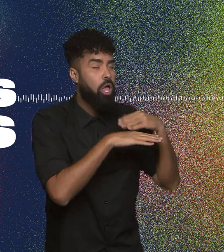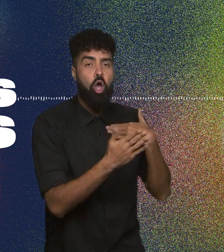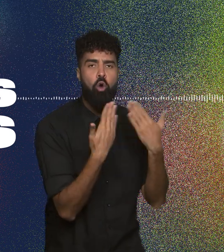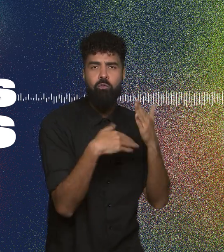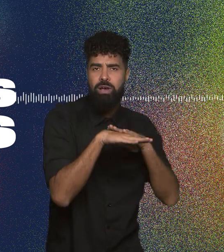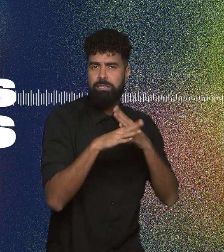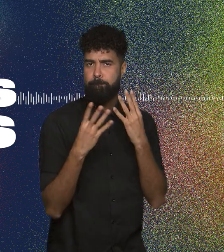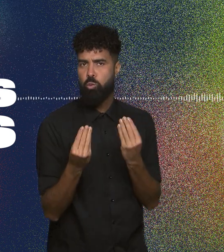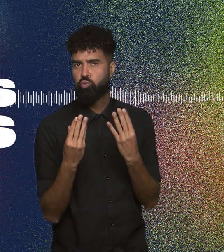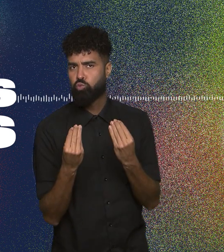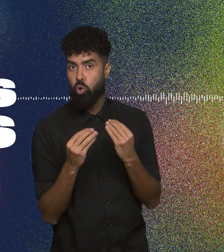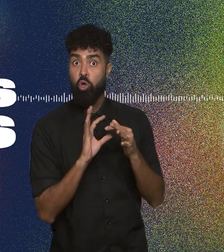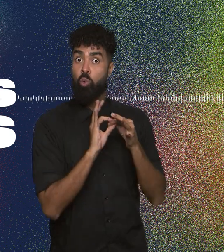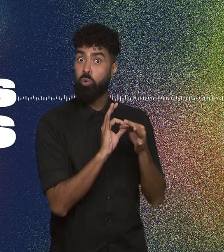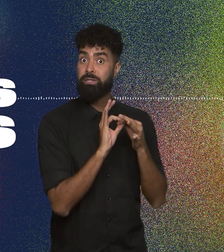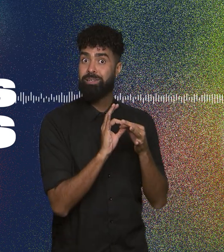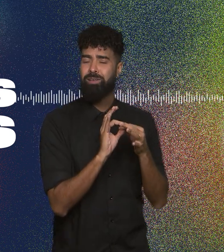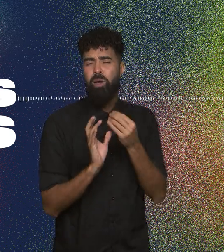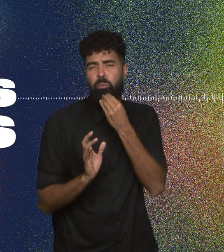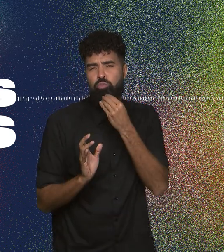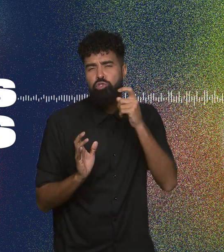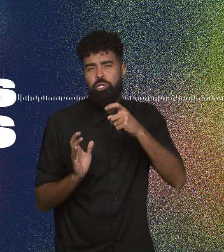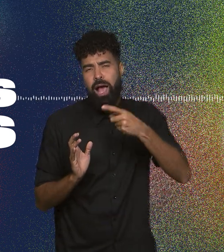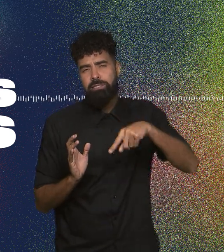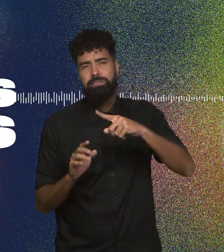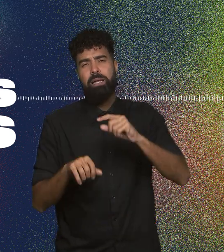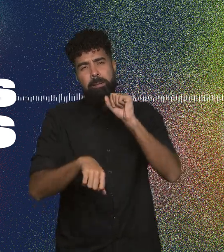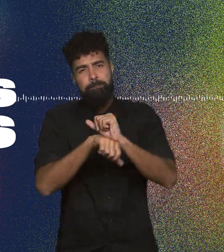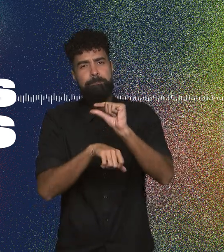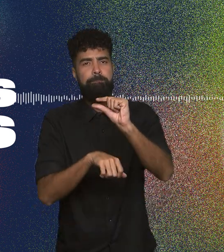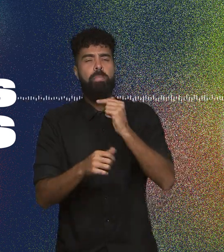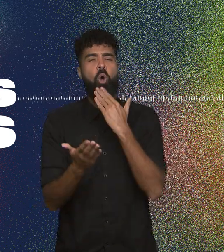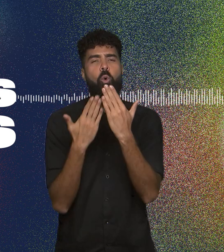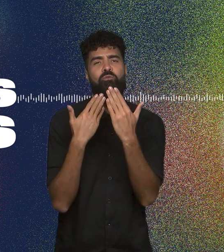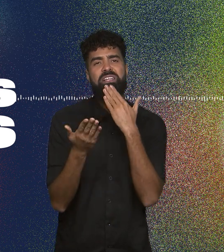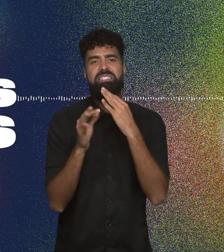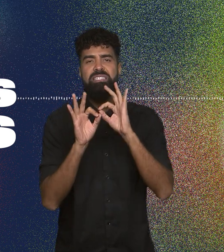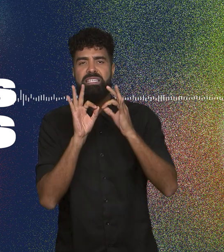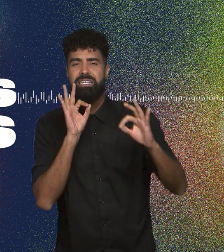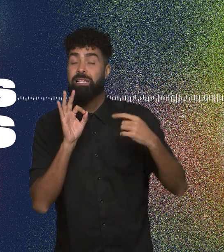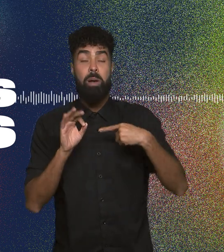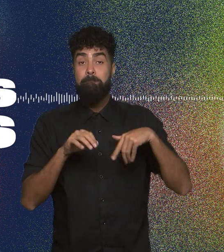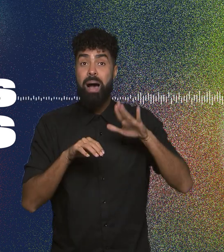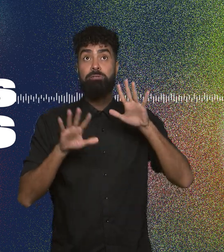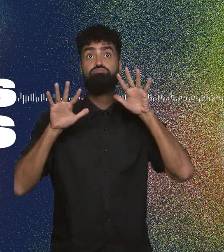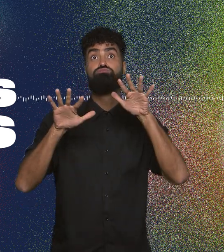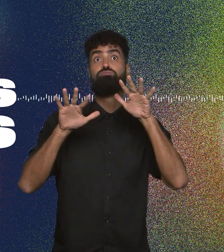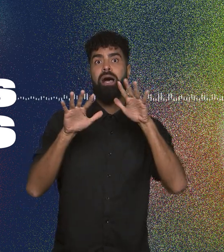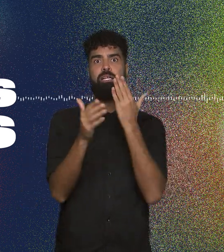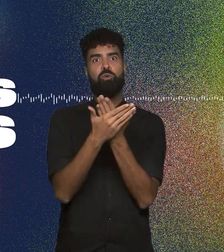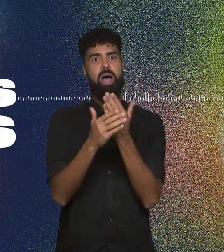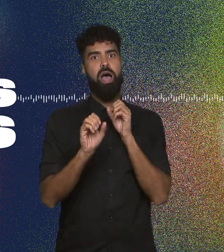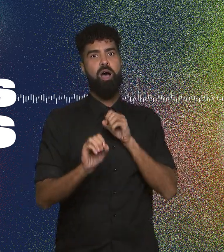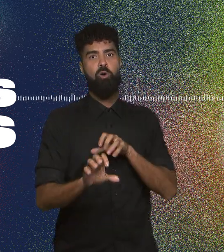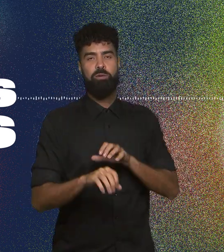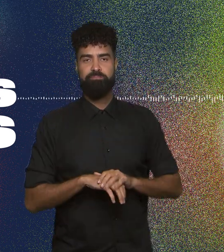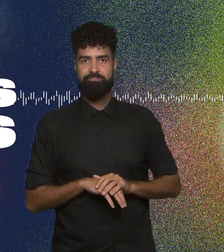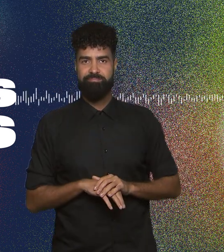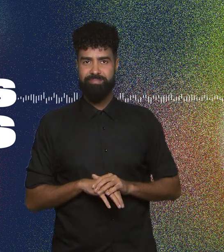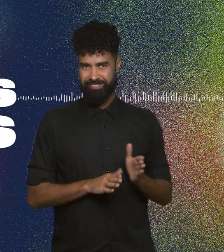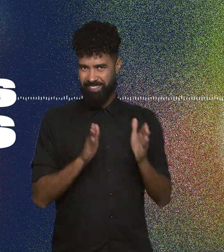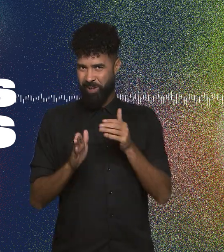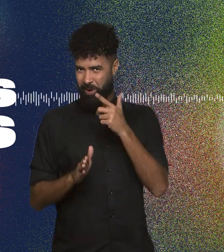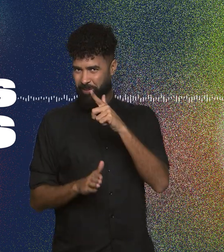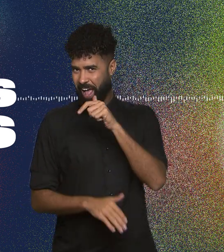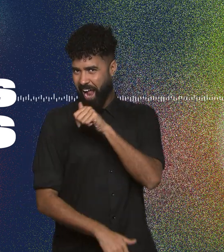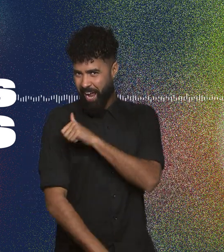acho que a gente poderia parar de conversar um pouco e prestar um pouco mais de atenção na aula. É porque ser representante é mais